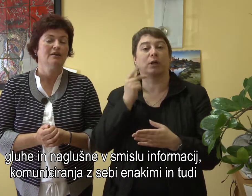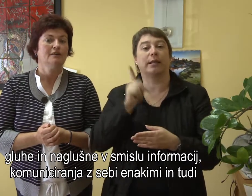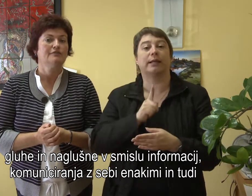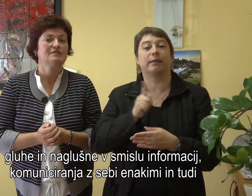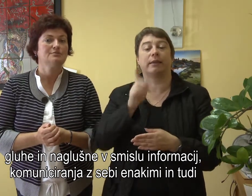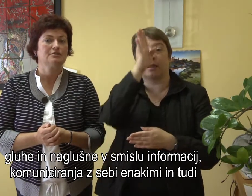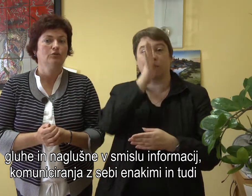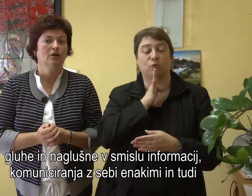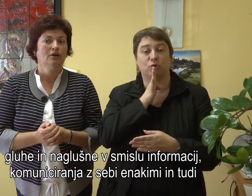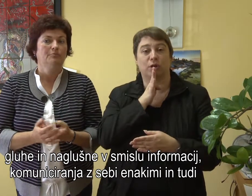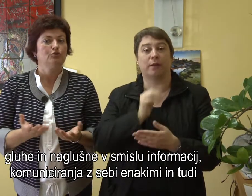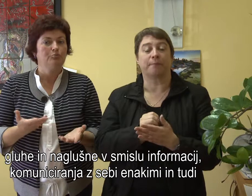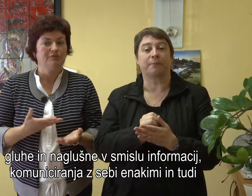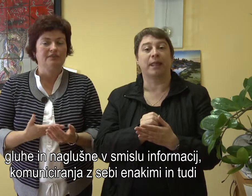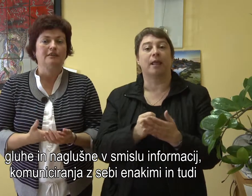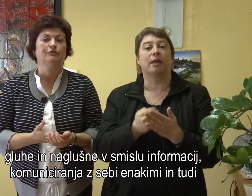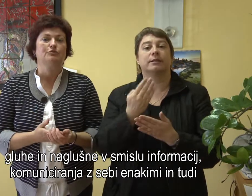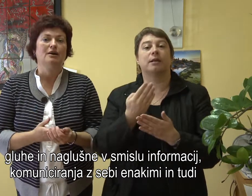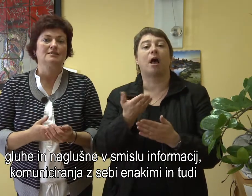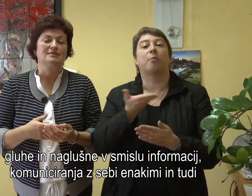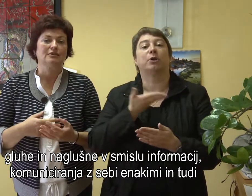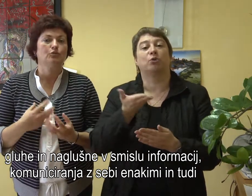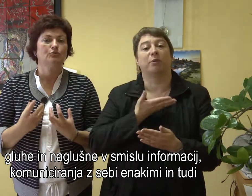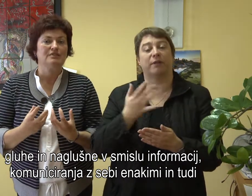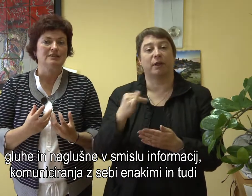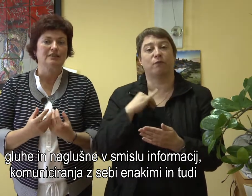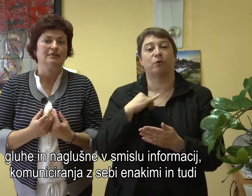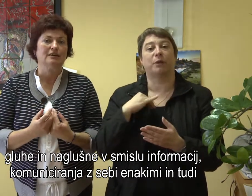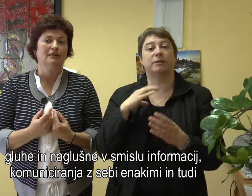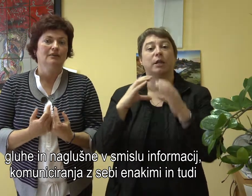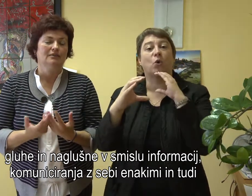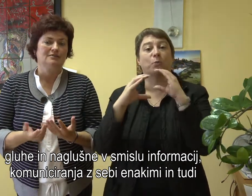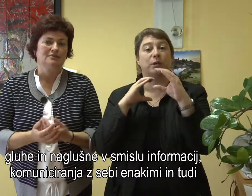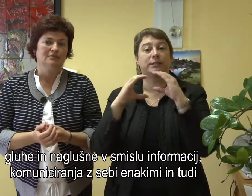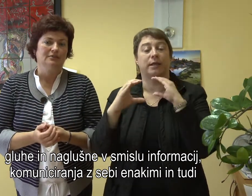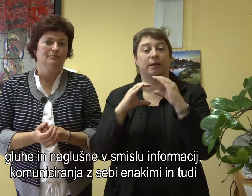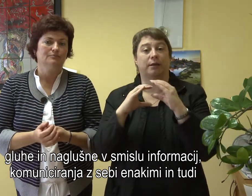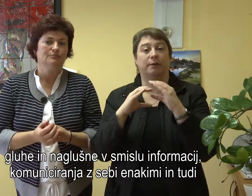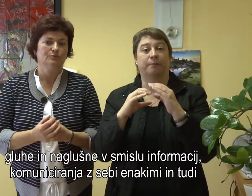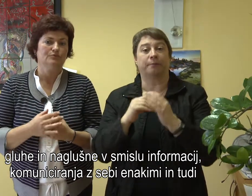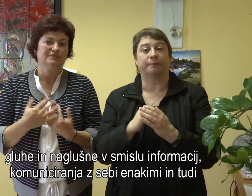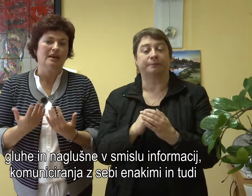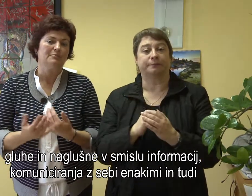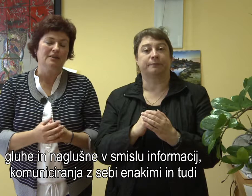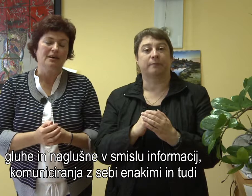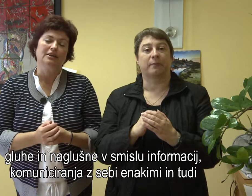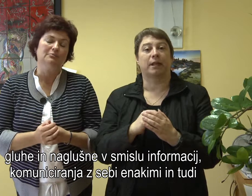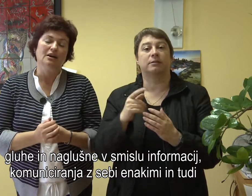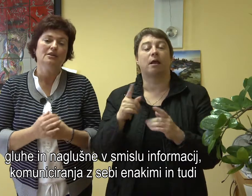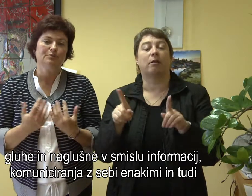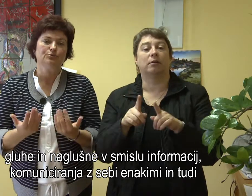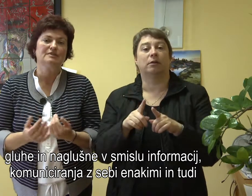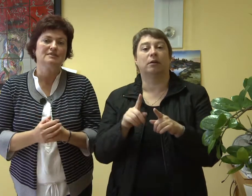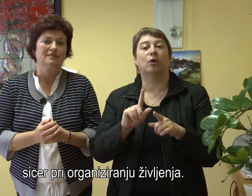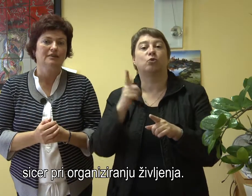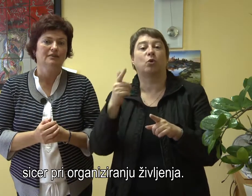osebe v smislu pridobivanja informacij, komuniciranja z sebi enakimi